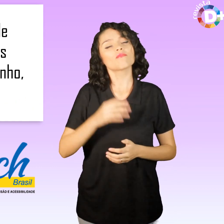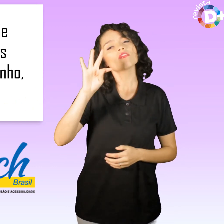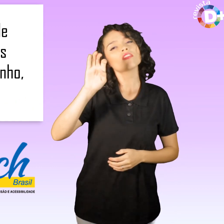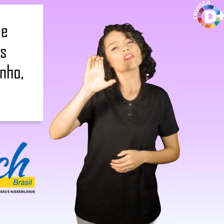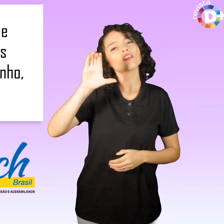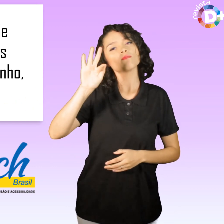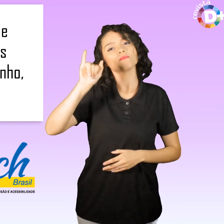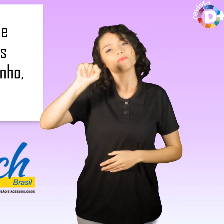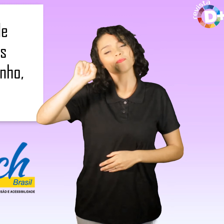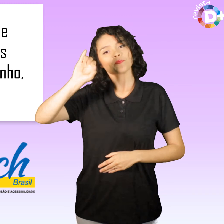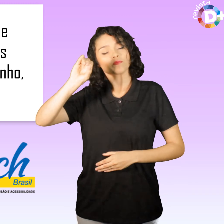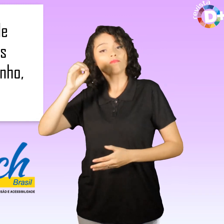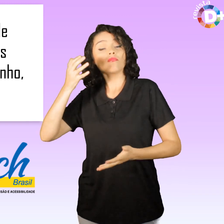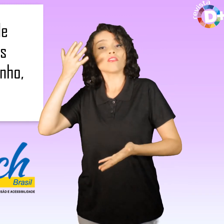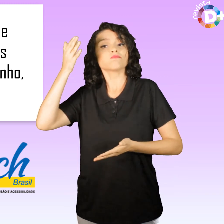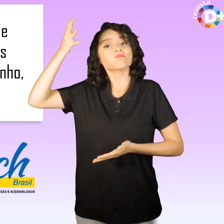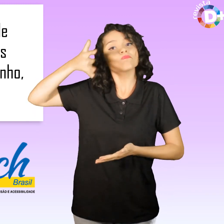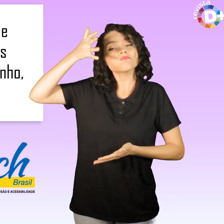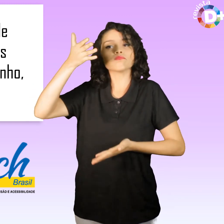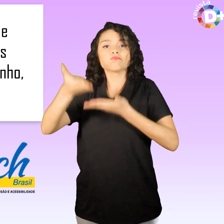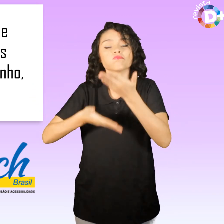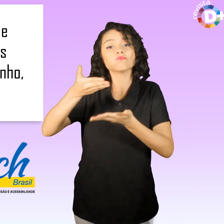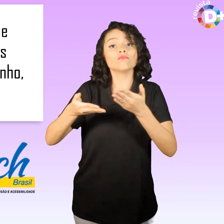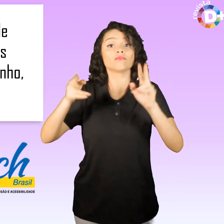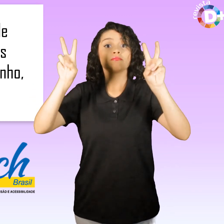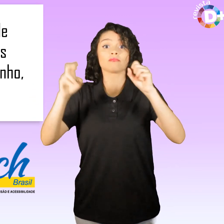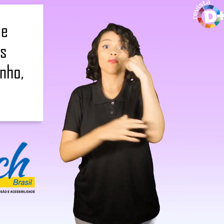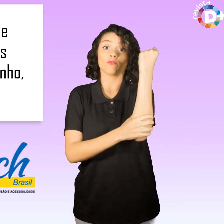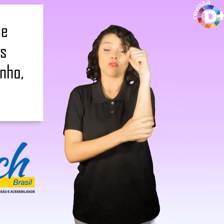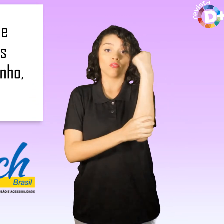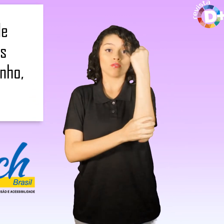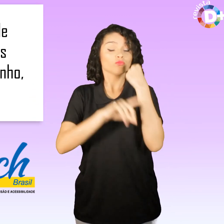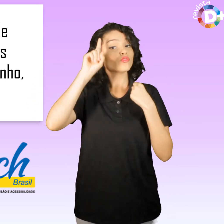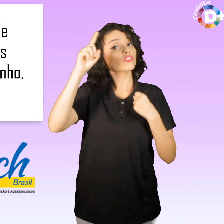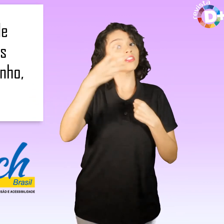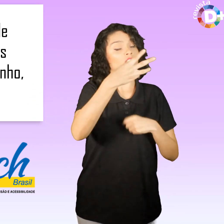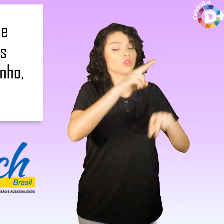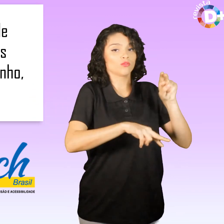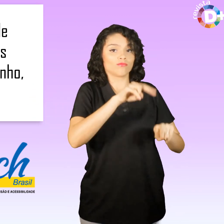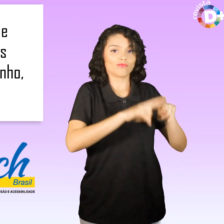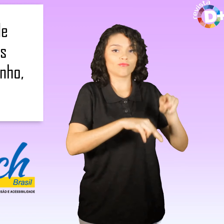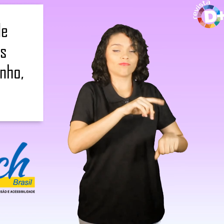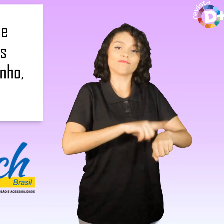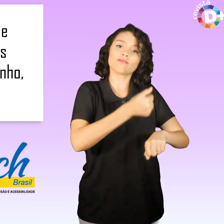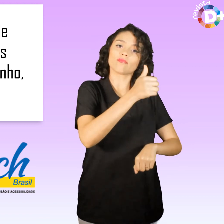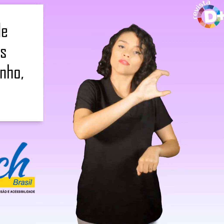TecFísio, Seminário de Tecnologias Avançadas em Fisioterapia, 3 de junho, das 10 às